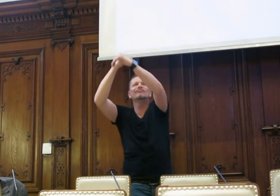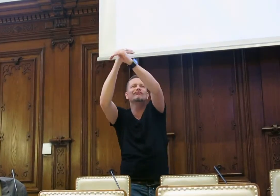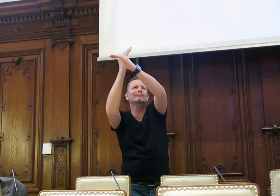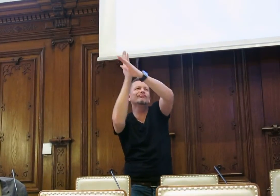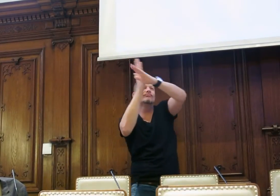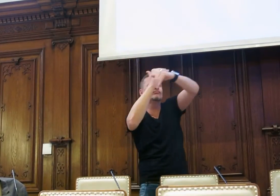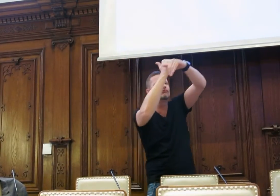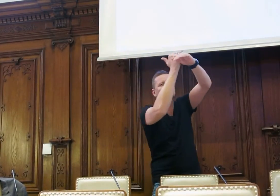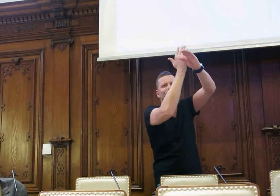Vielen Dank.